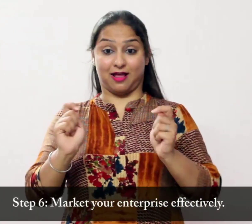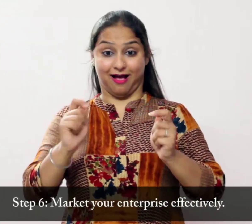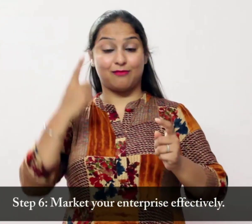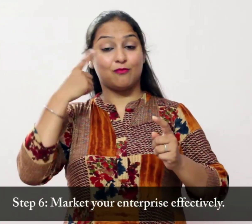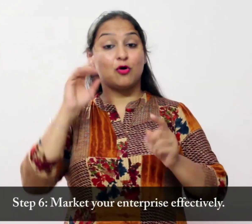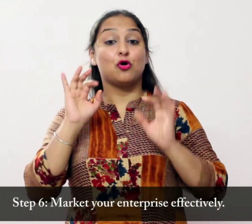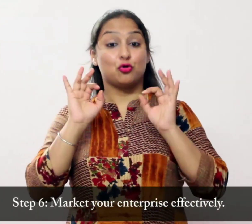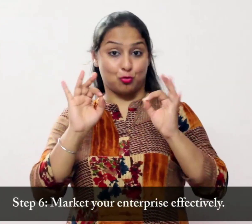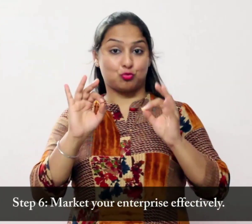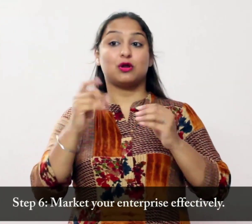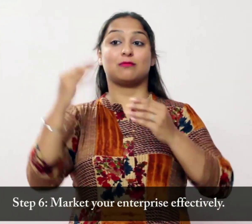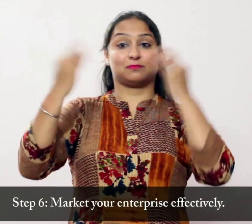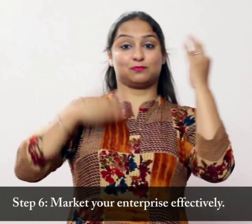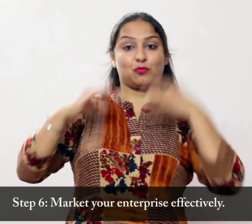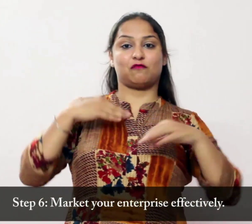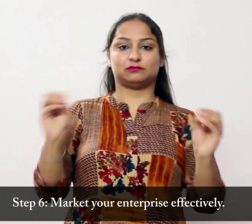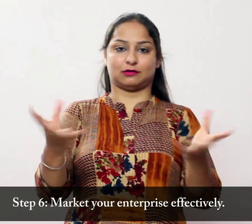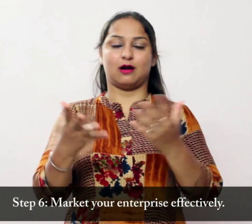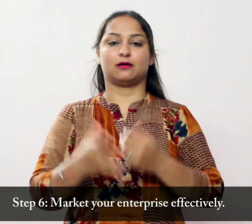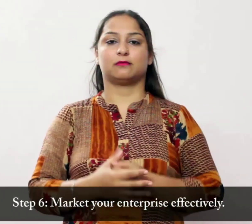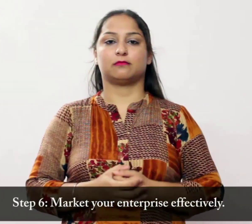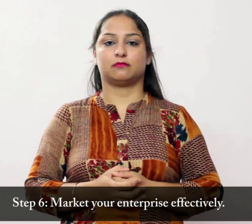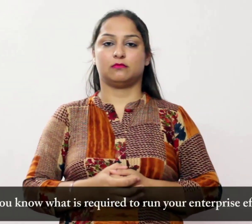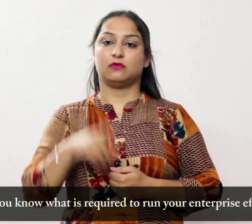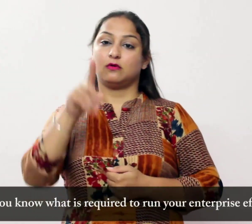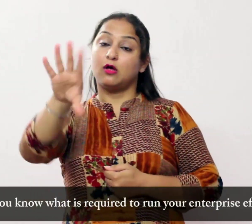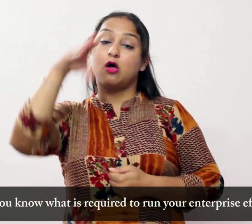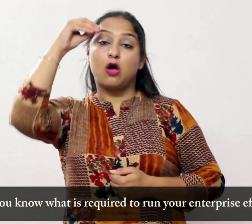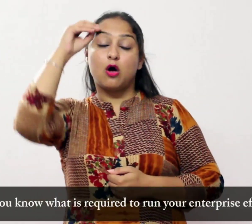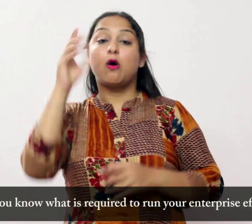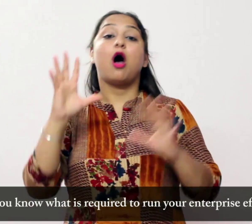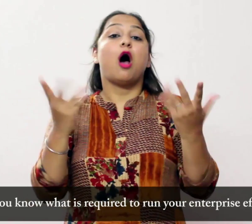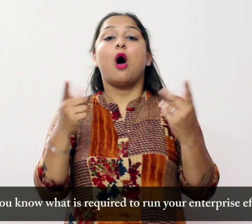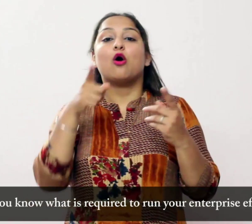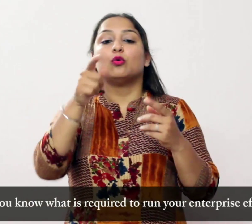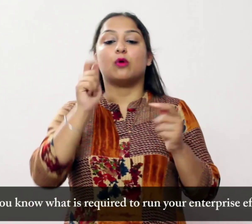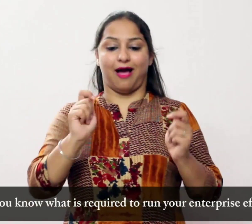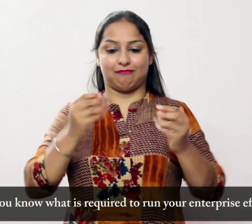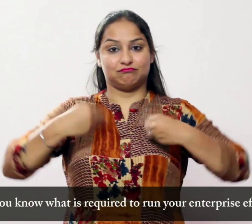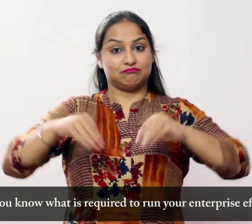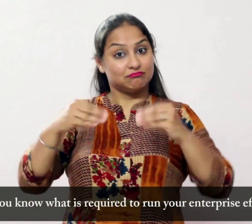अब आप जानते हैं कि अपने उद्यम को प्रभावी ढंग से चलाने के लिए क्या क्या आवश्यक है।